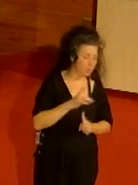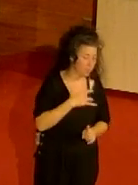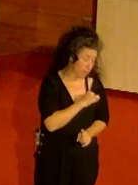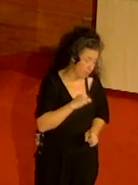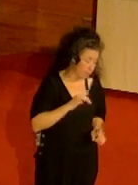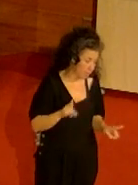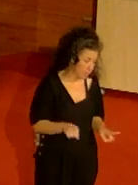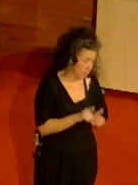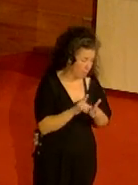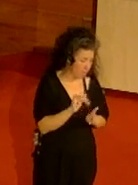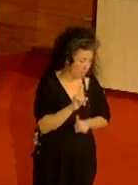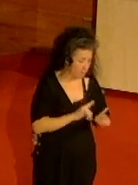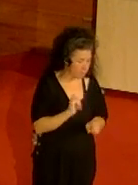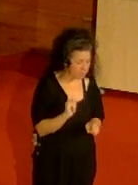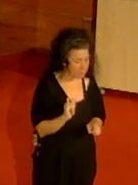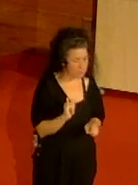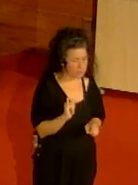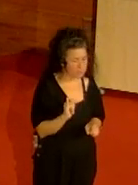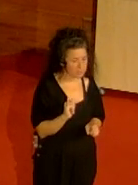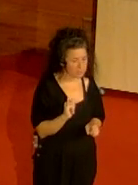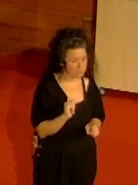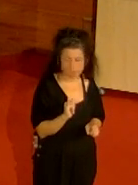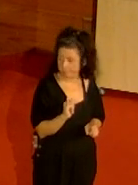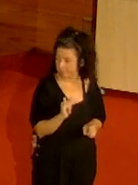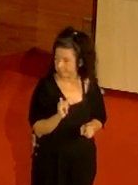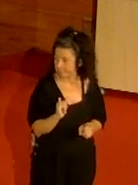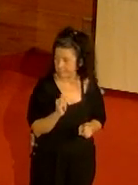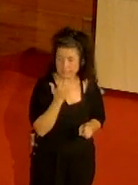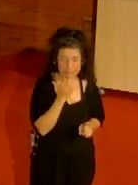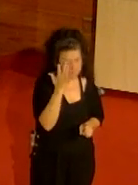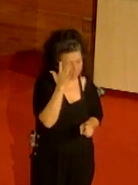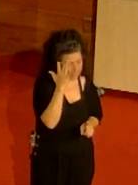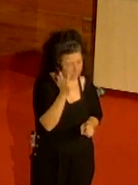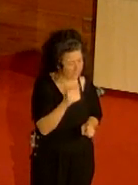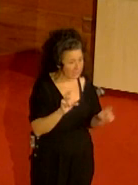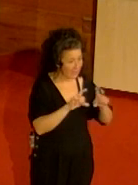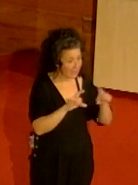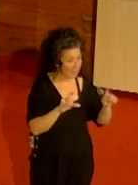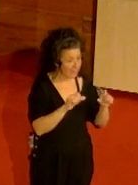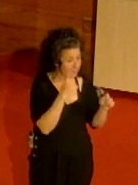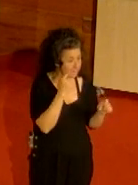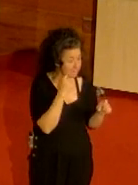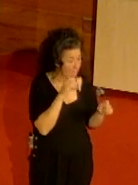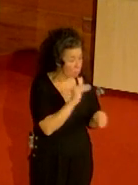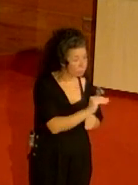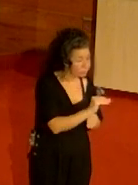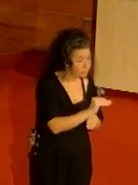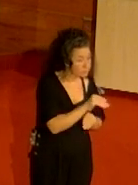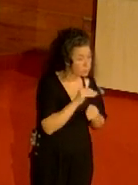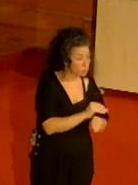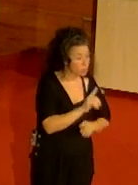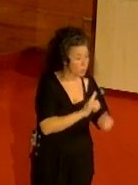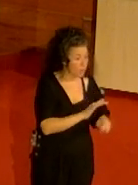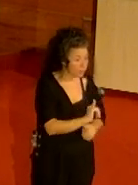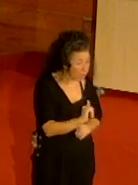medio en su accionariado hay esta entidad financiera, esta, la otra, lo que sea, pues va a tener sus problemas.